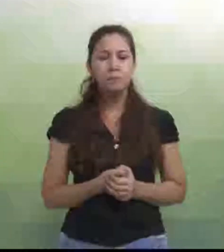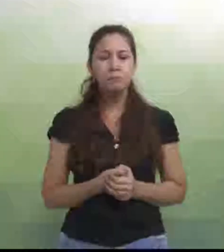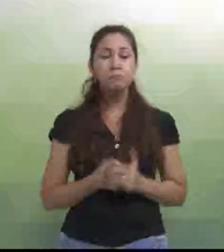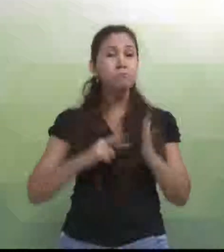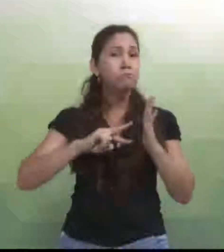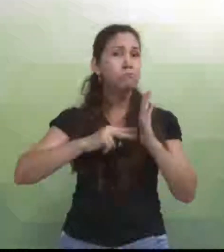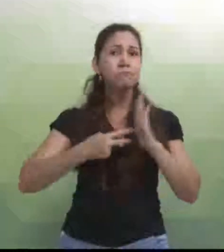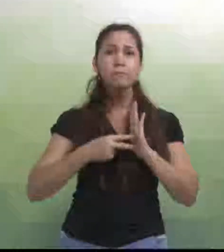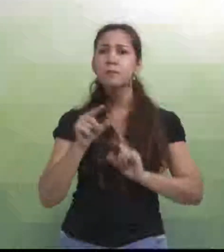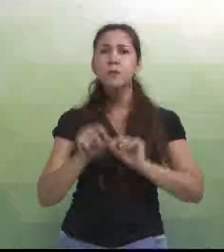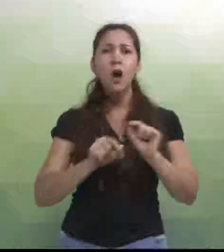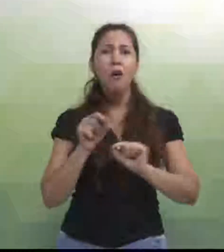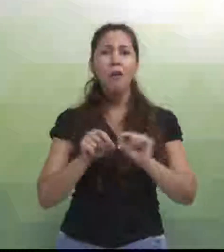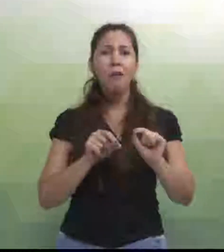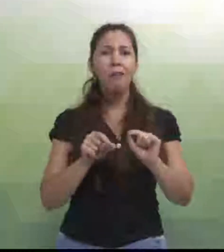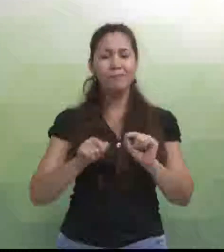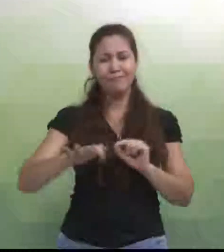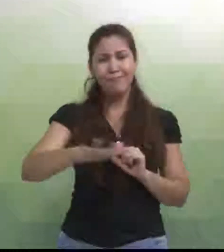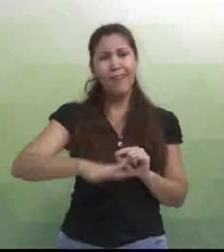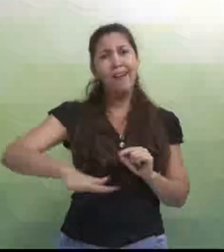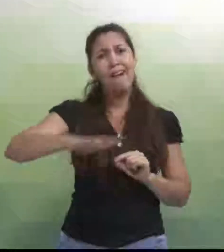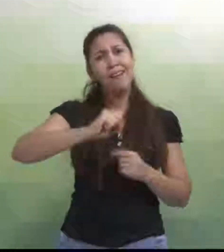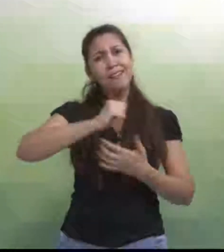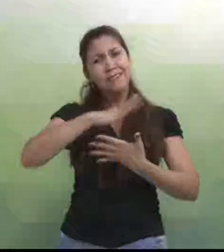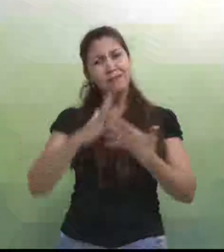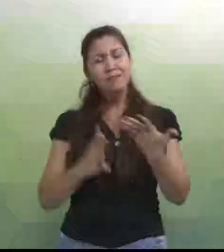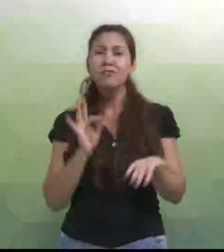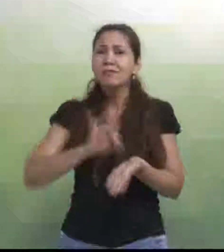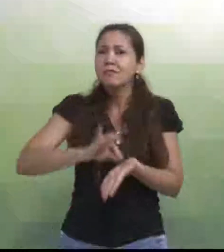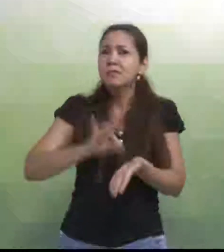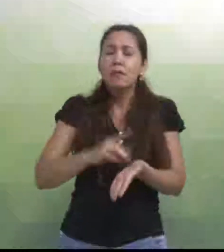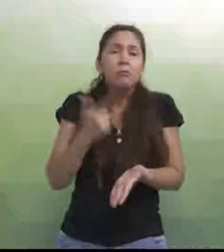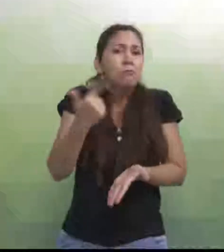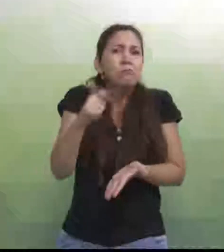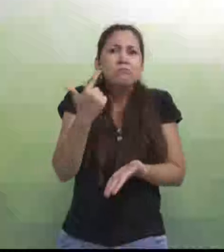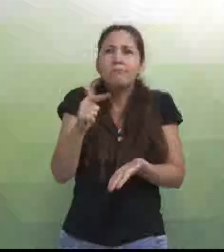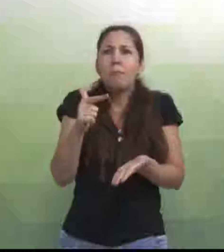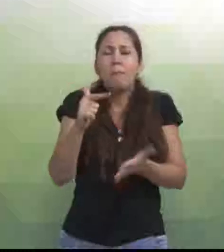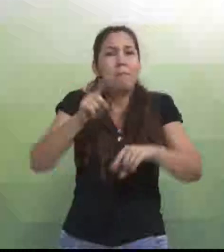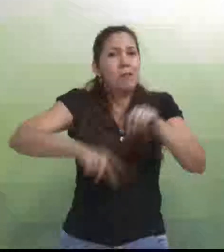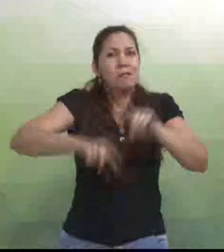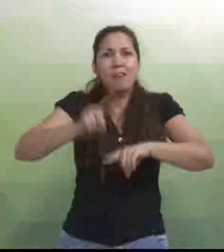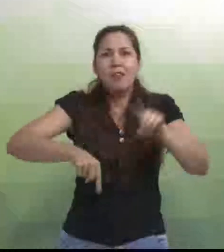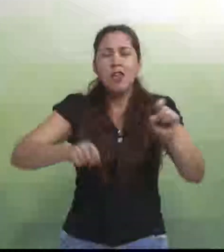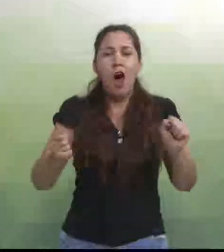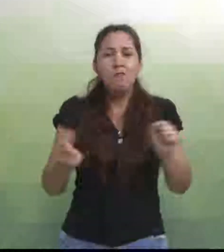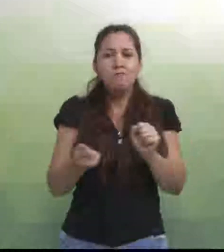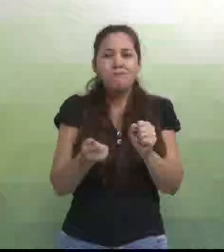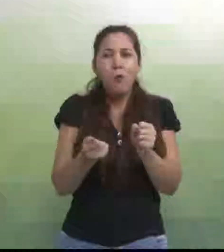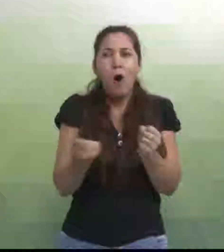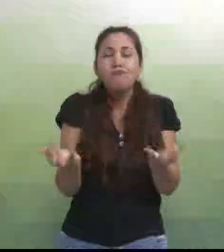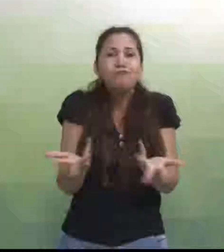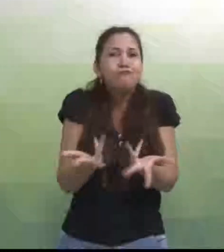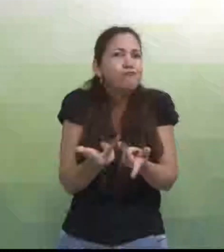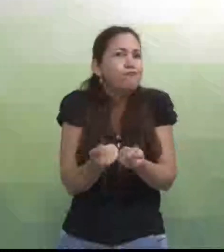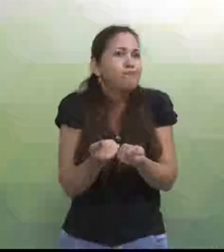na verdade, o ensino da Libras não tem um material de qualidade, não tem um material próprio. Então, falta